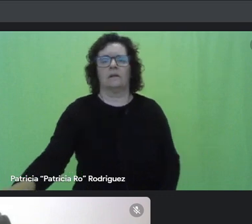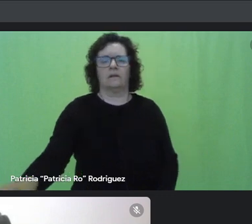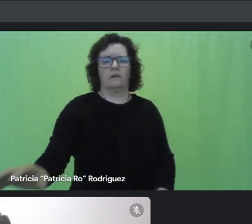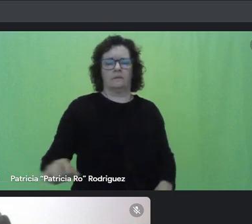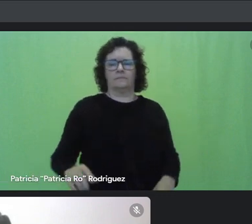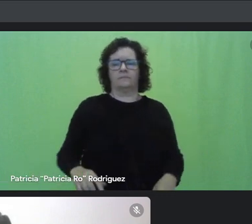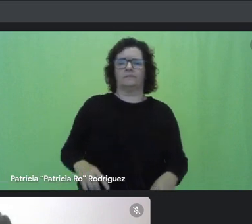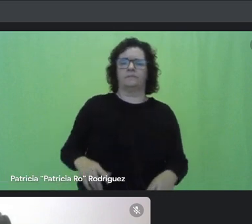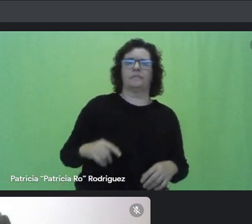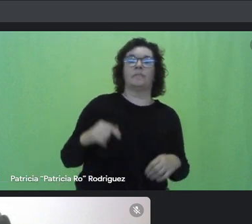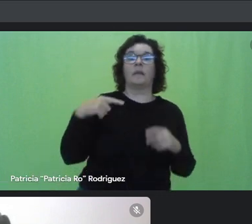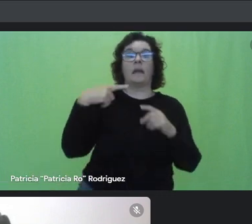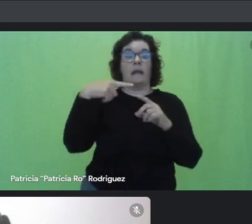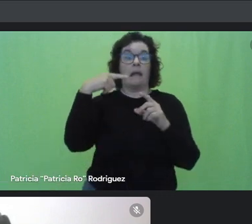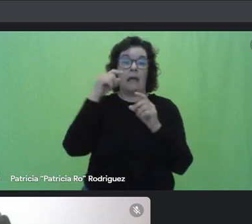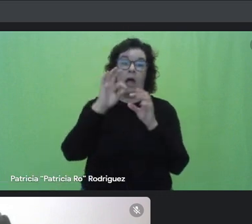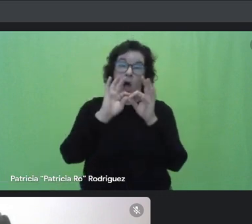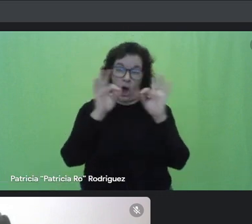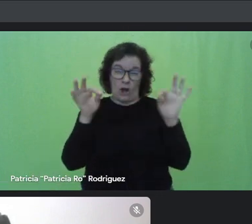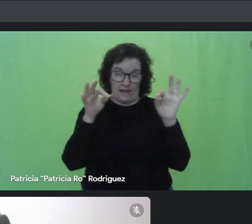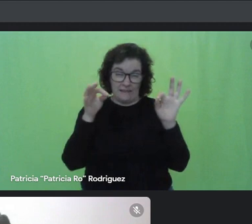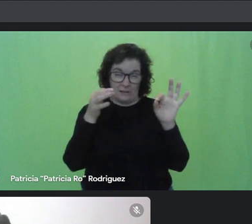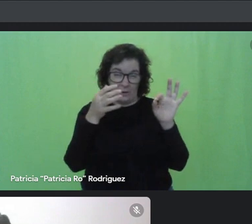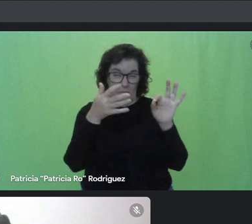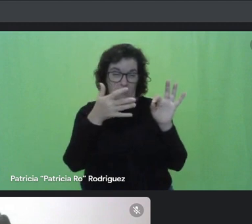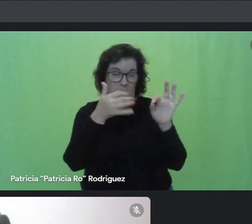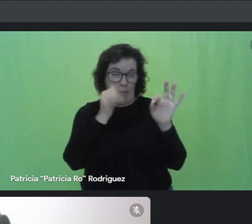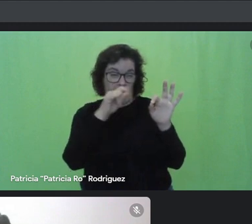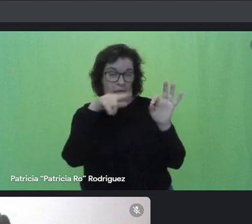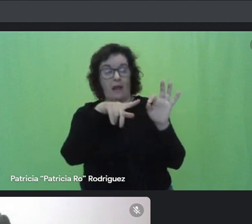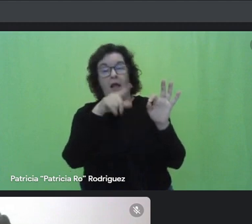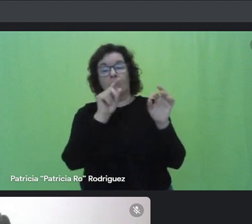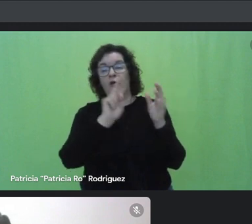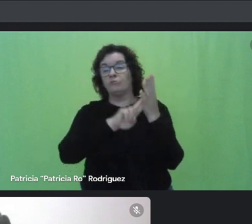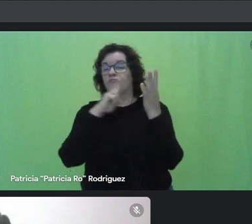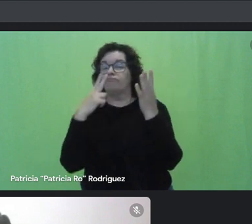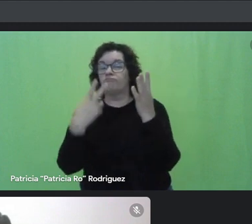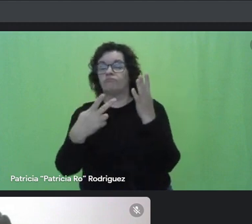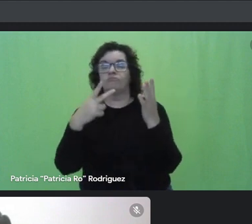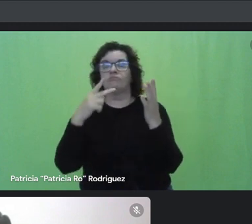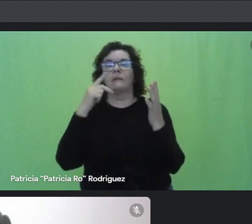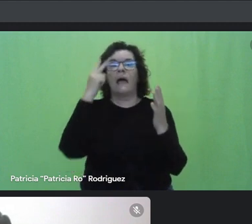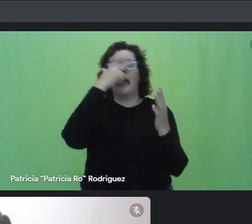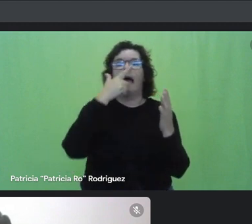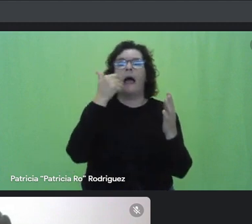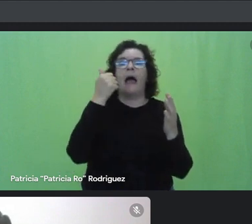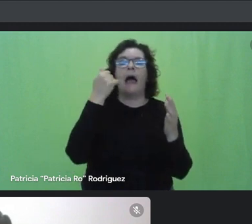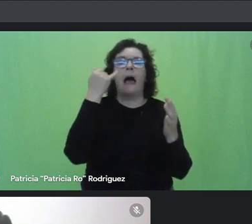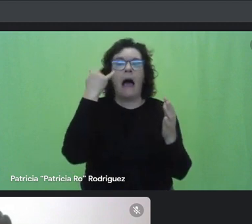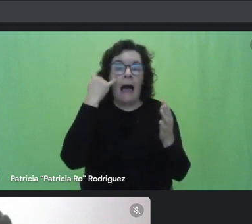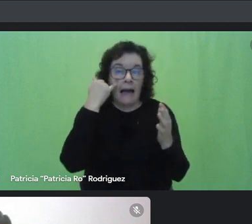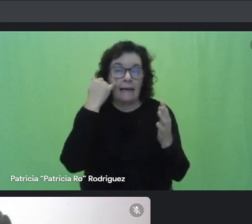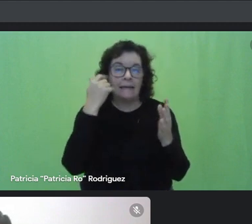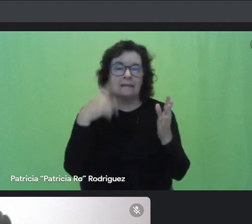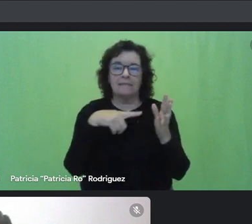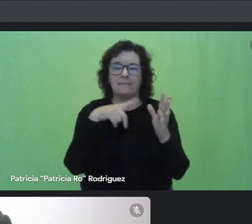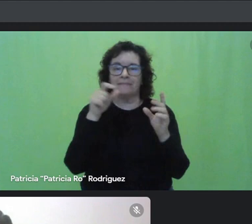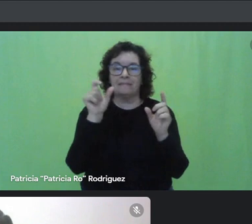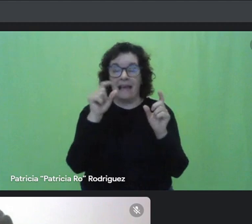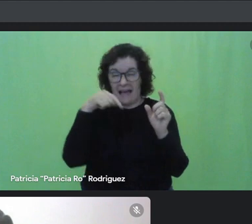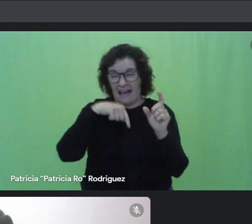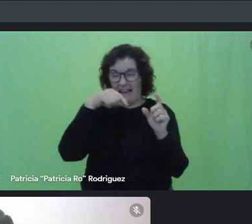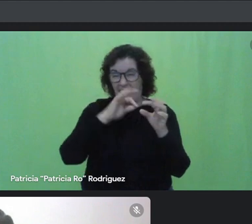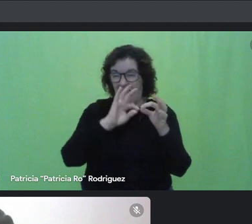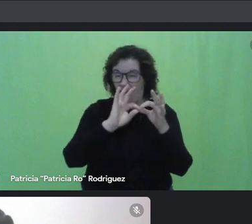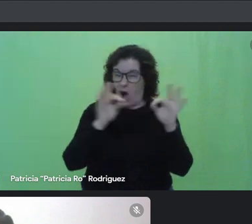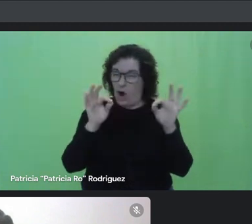Cuando aparece en la oración, vos la traducís hay. Eso es, nada más. Porque nosotros acá no armamos oraciones, ¿sí? Si